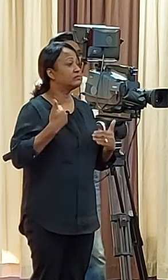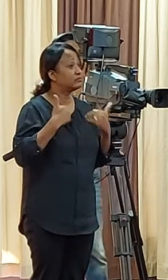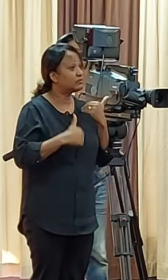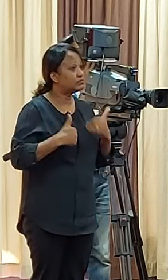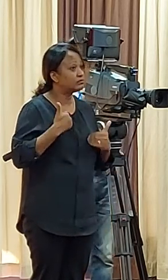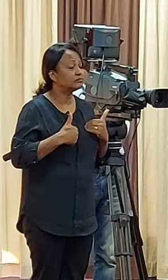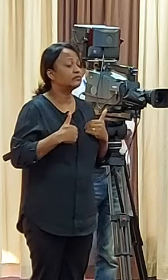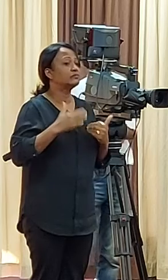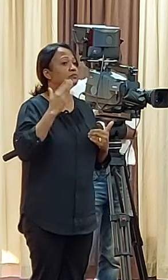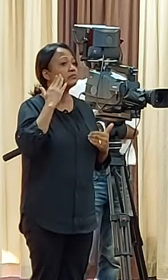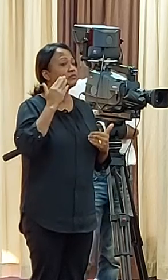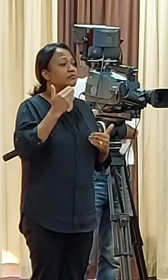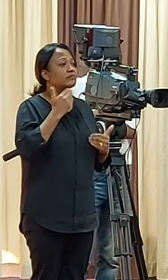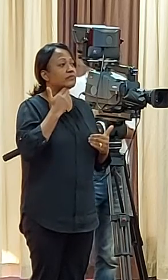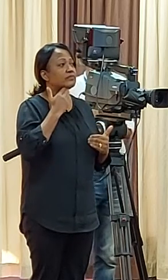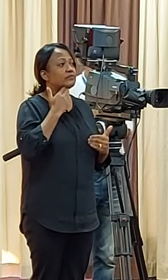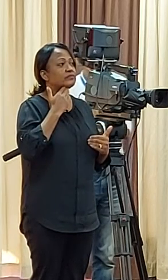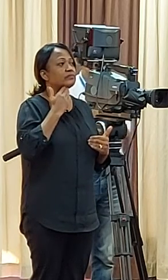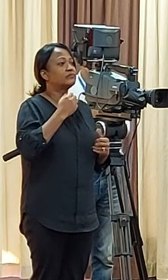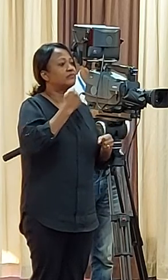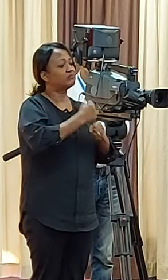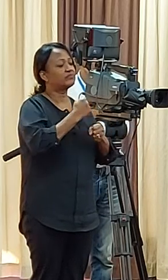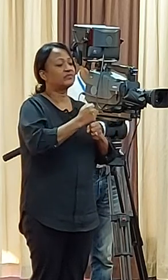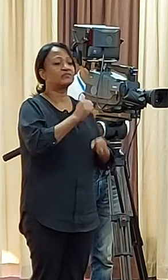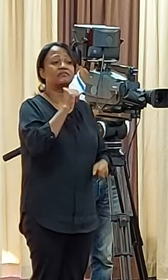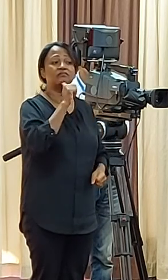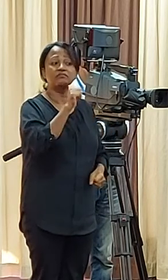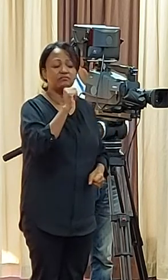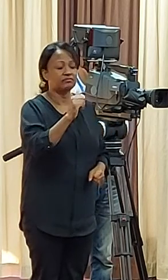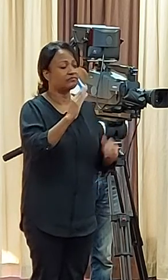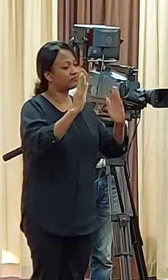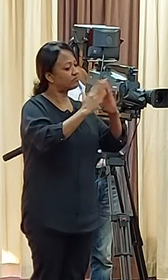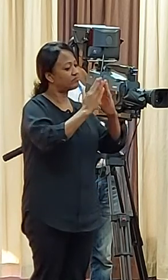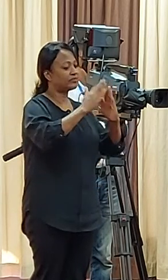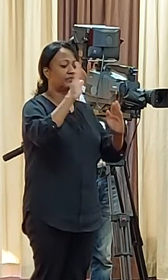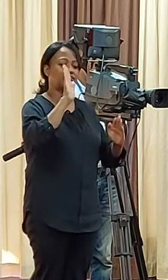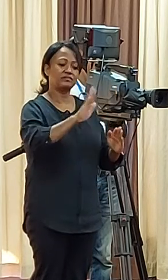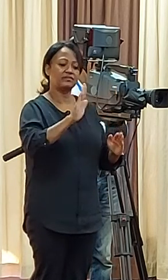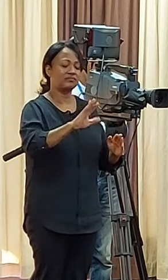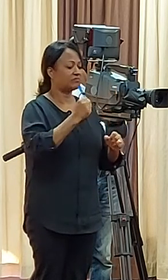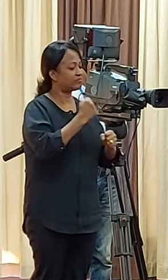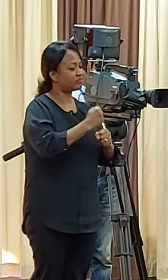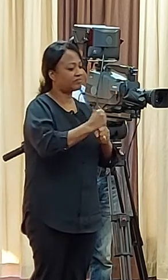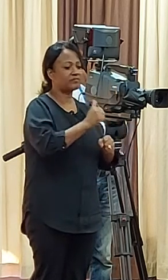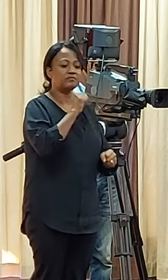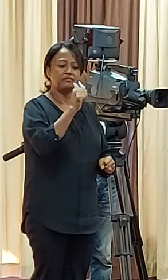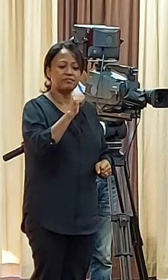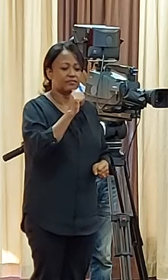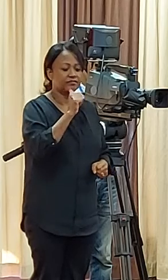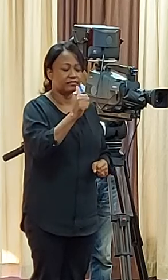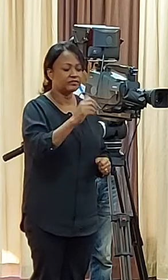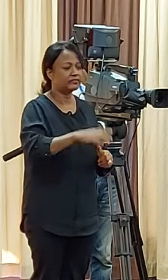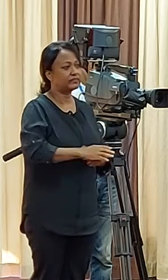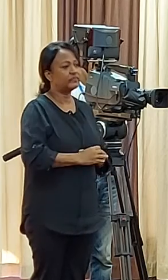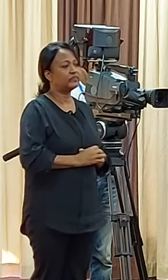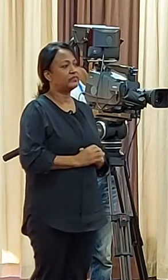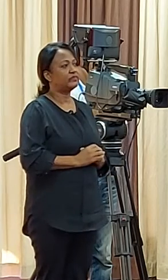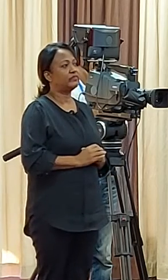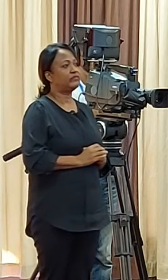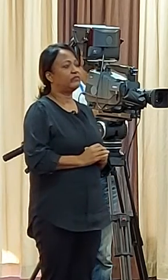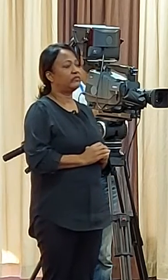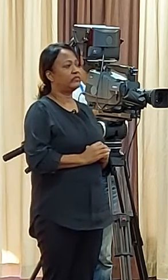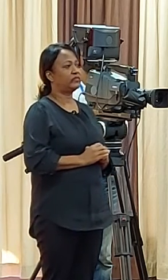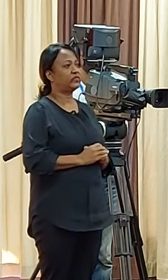un de bons parents là, forcément, ils restent la case avec les enfants là, 24, c'est pas capable de travailler. Donc, il y a une